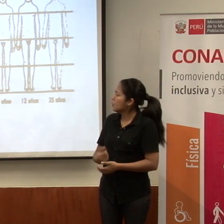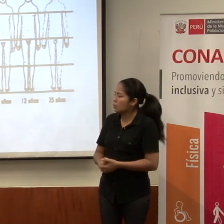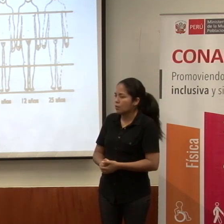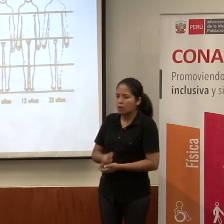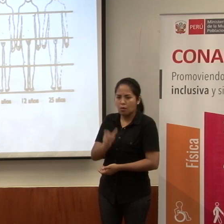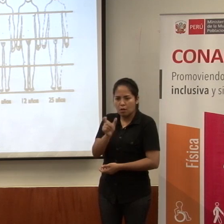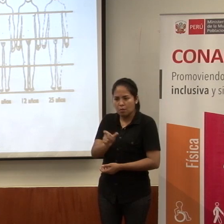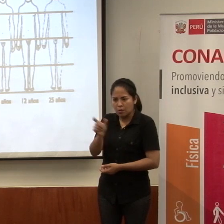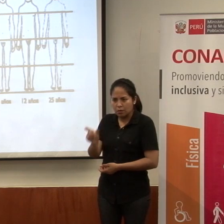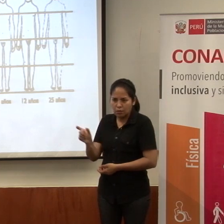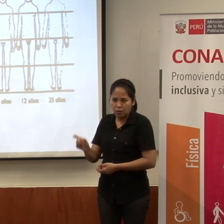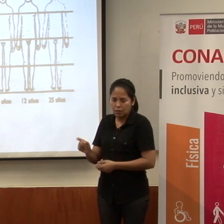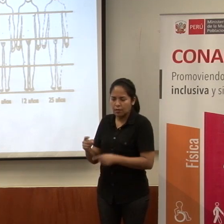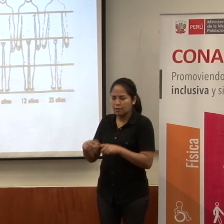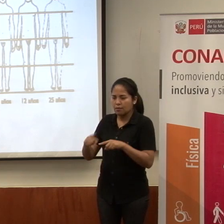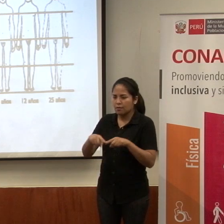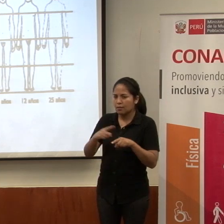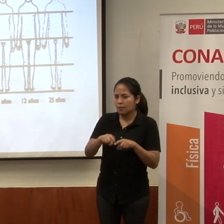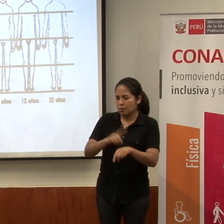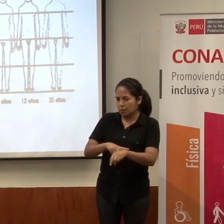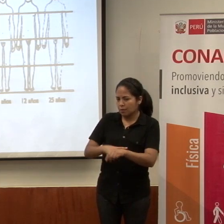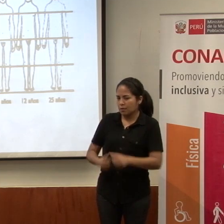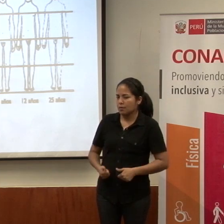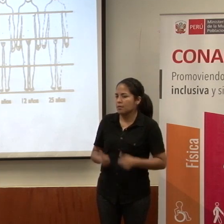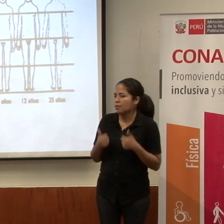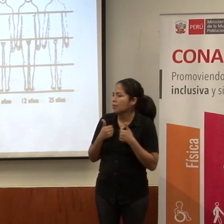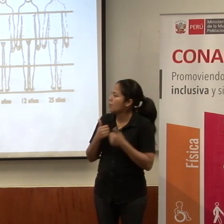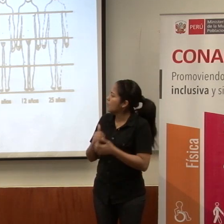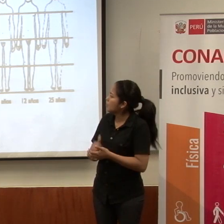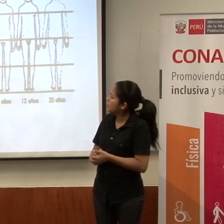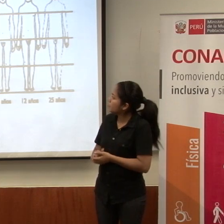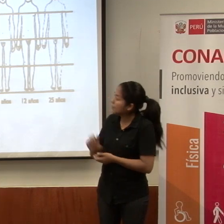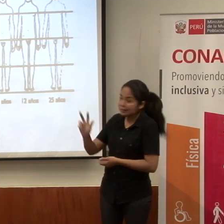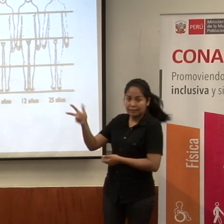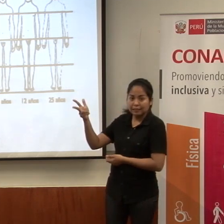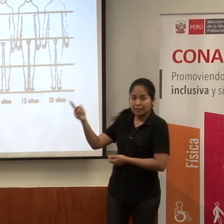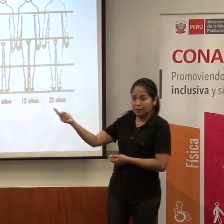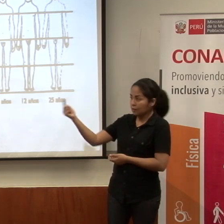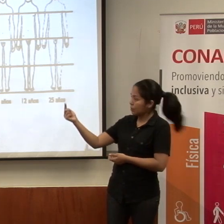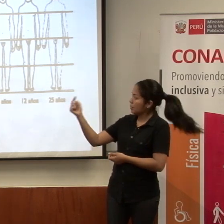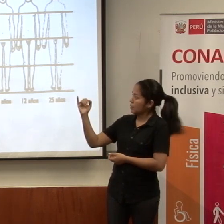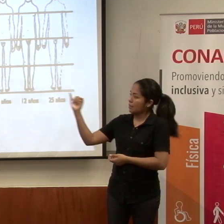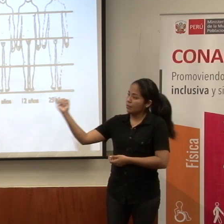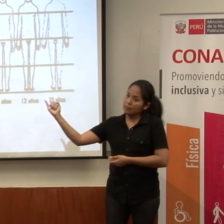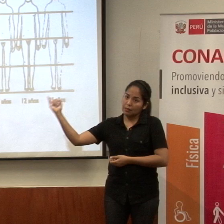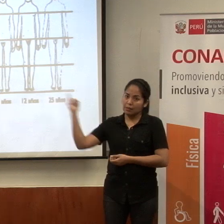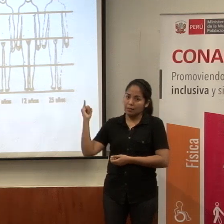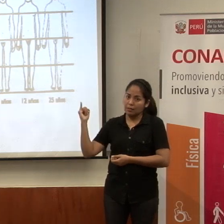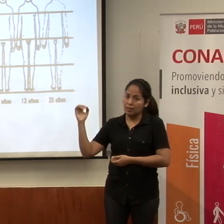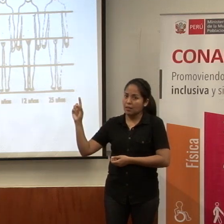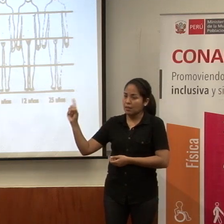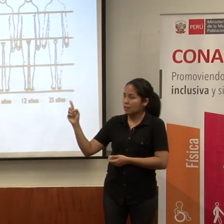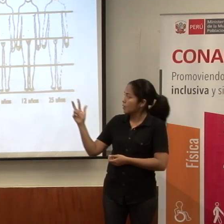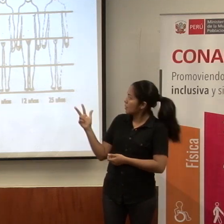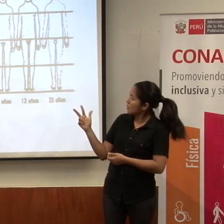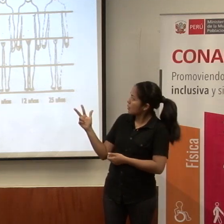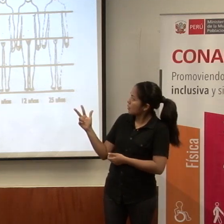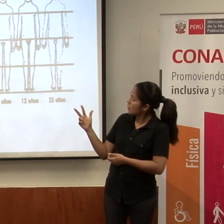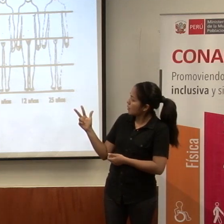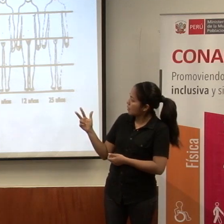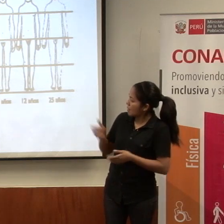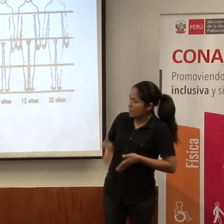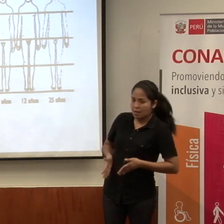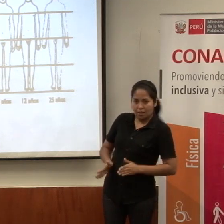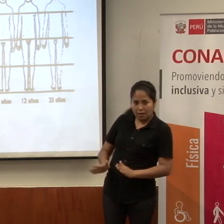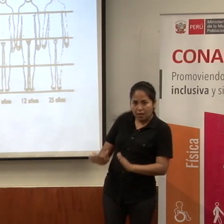las diferentes etapas de la vida. El tercer niño, empezando de la izquierda, es al momento de